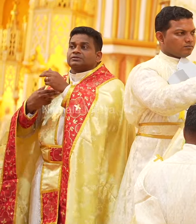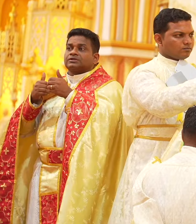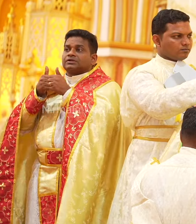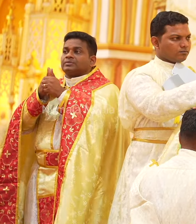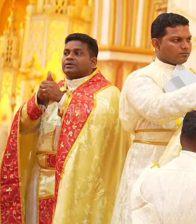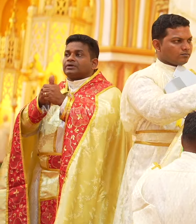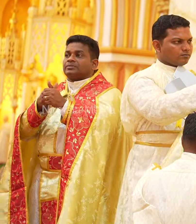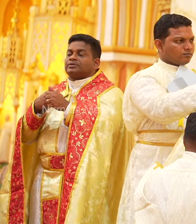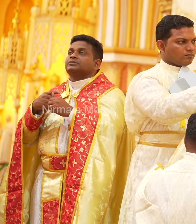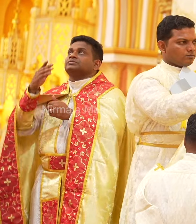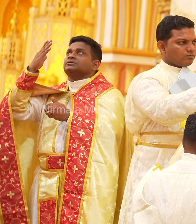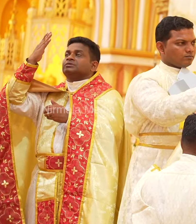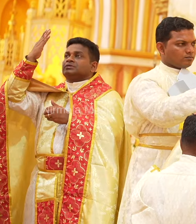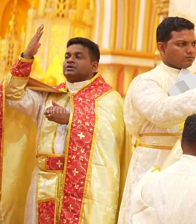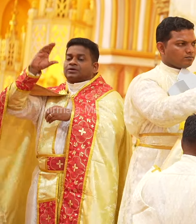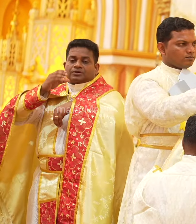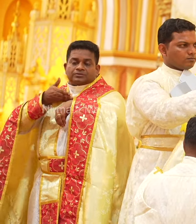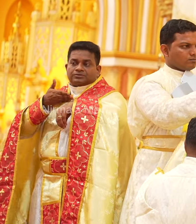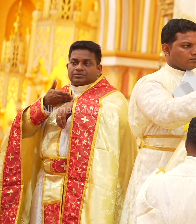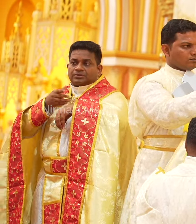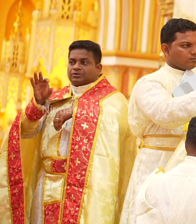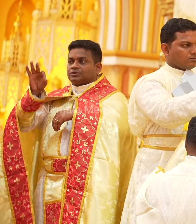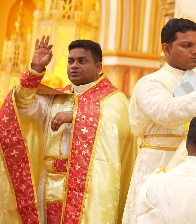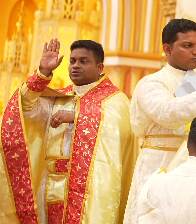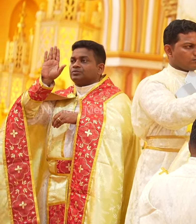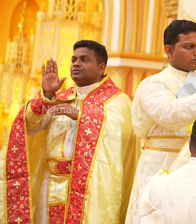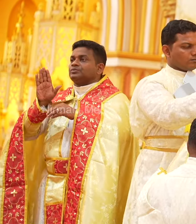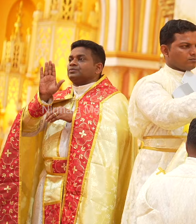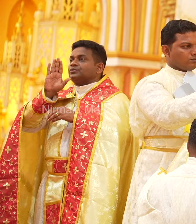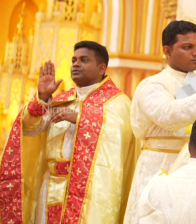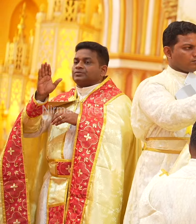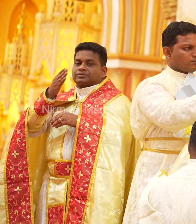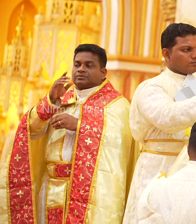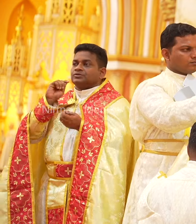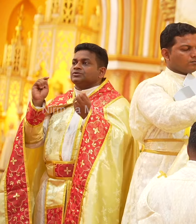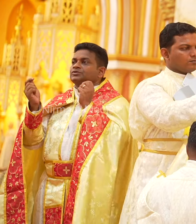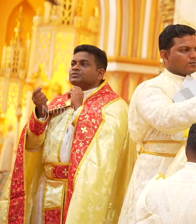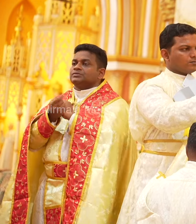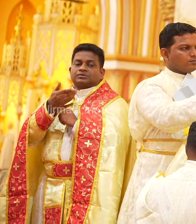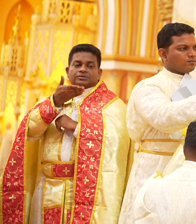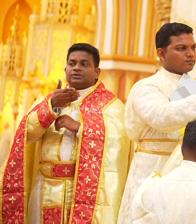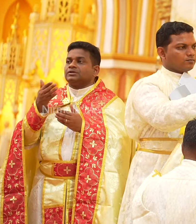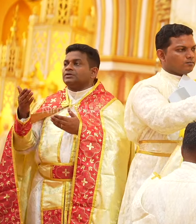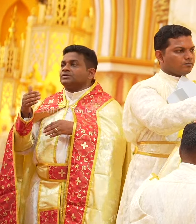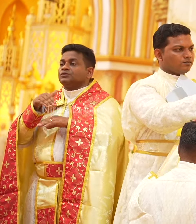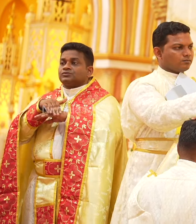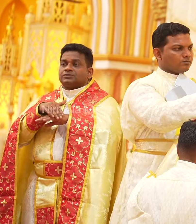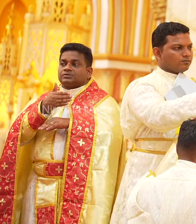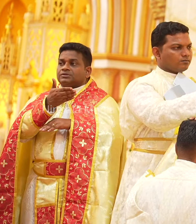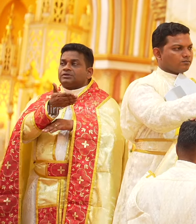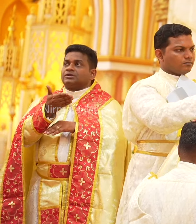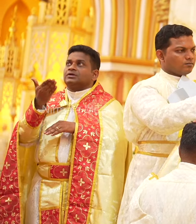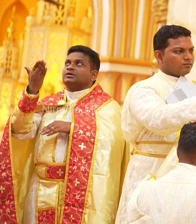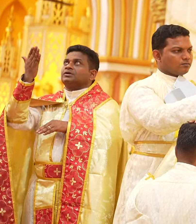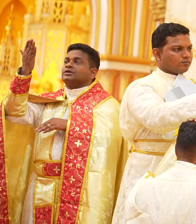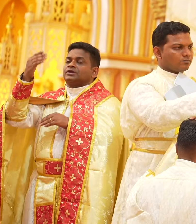അനുസരിച്ച് അങ്ങയുടെ സഭയിൽ തിരഞ്ഞെടുക്കപ്പെട്ട പുരോഹിതനായി തീരുന്നതിന് ഈ ദാസനെ